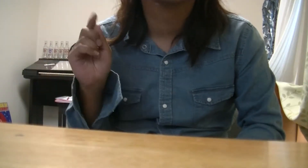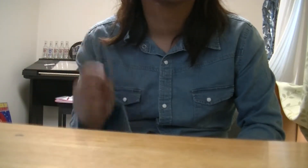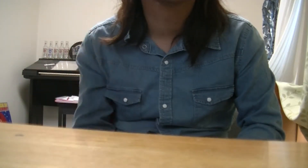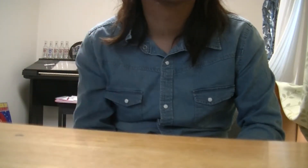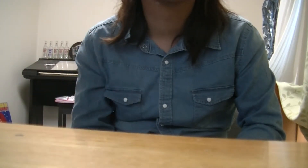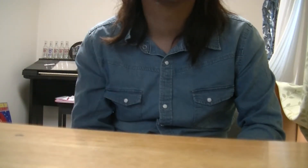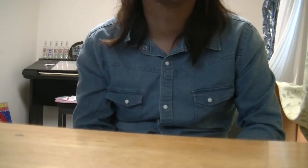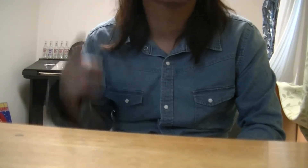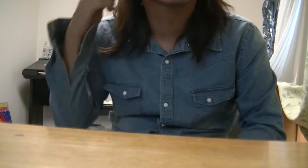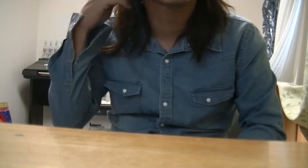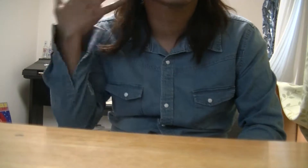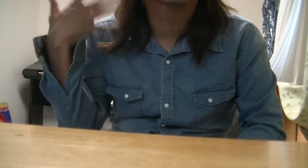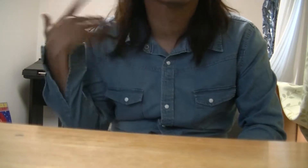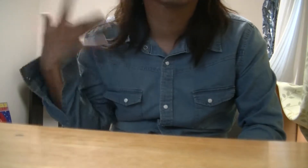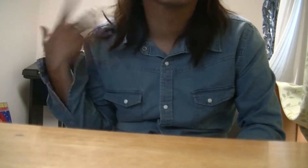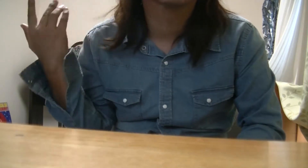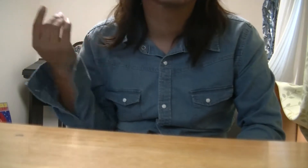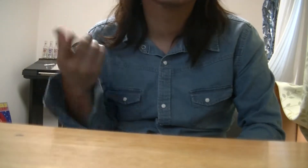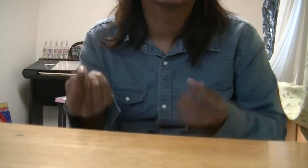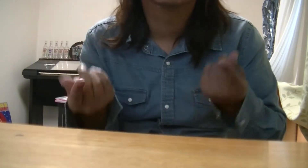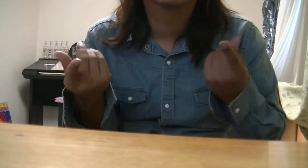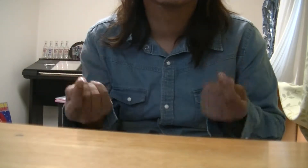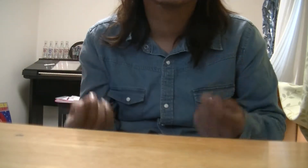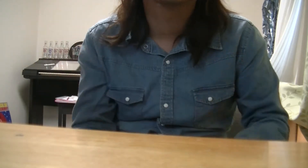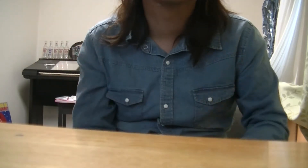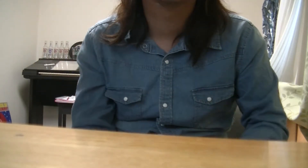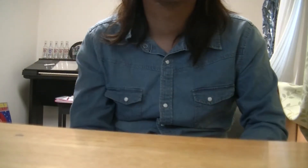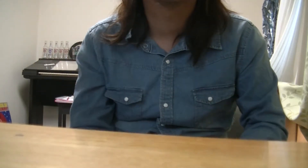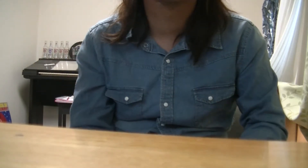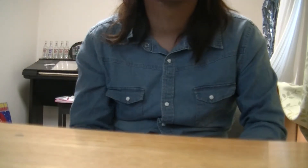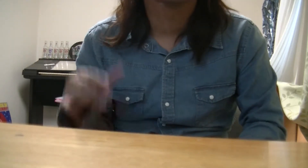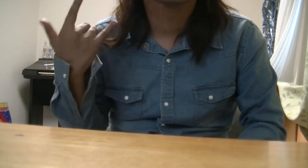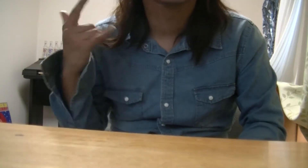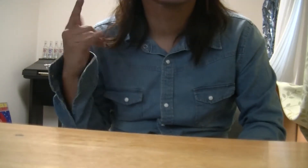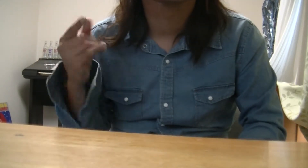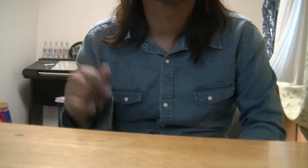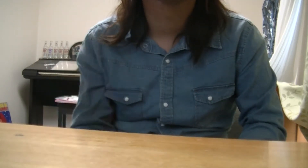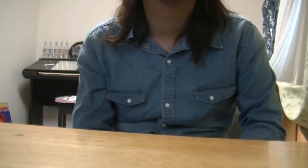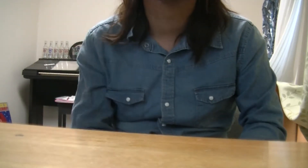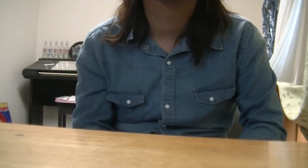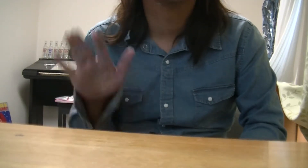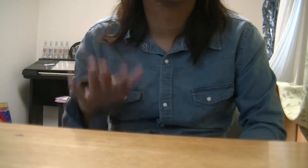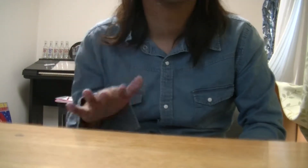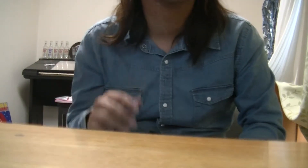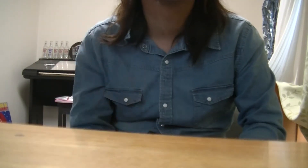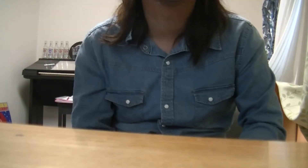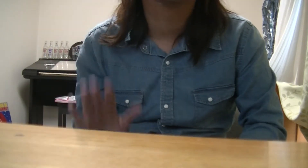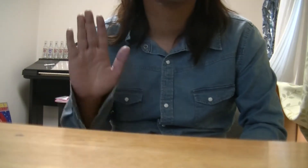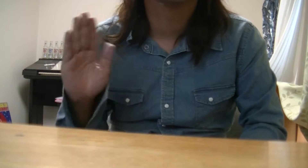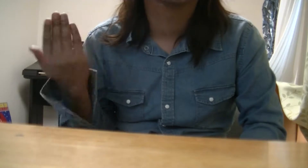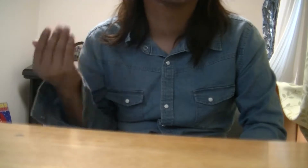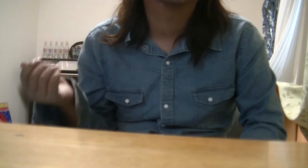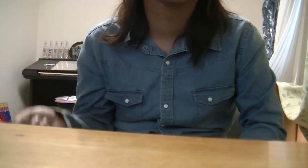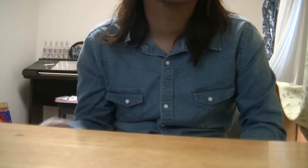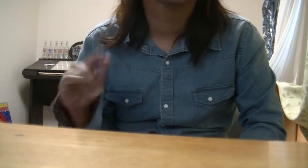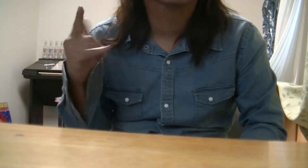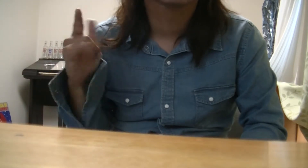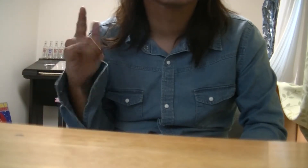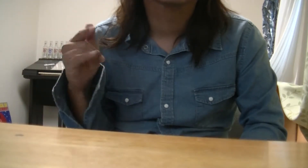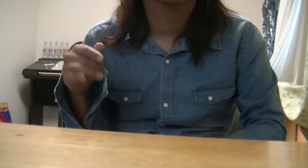覚えてないでしょ。ガラケーがあったのか。ガラケーがあったね。でも、じゃあガラケーが生まれたのって今から